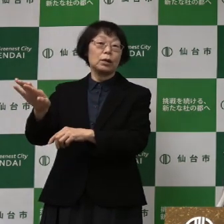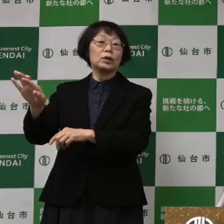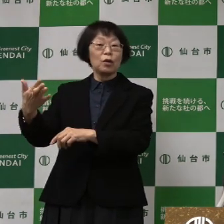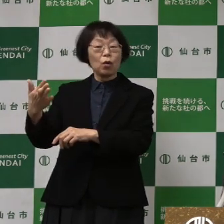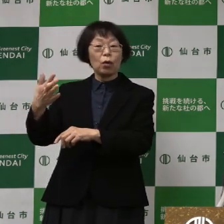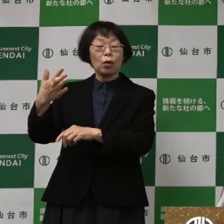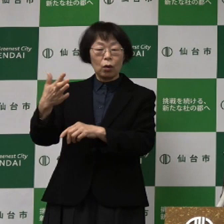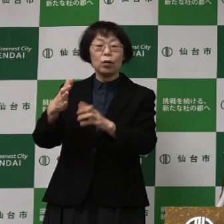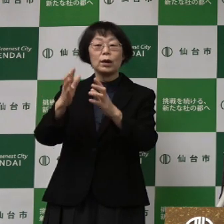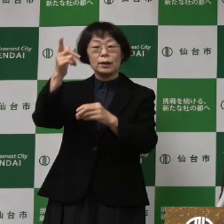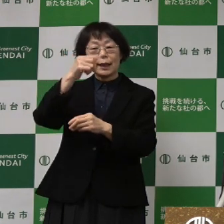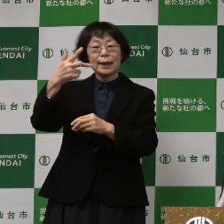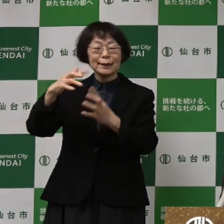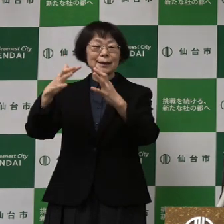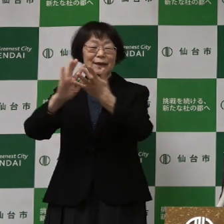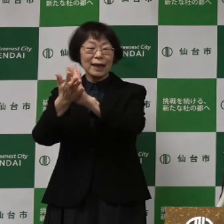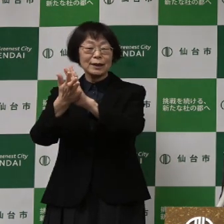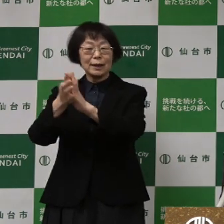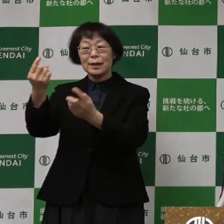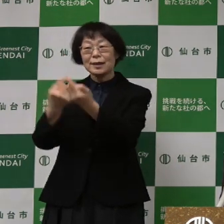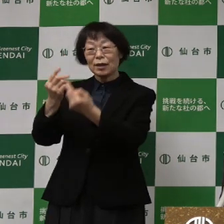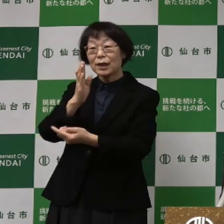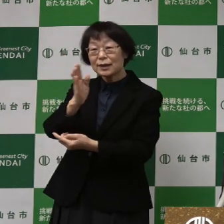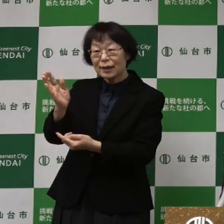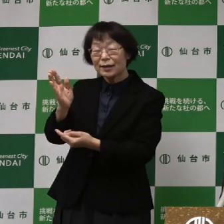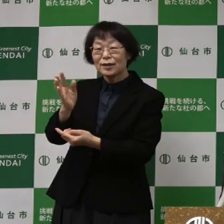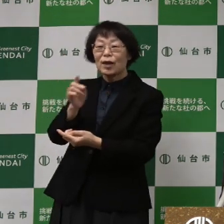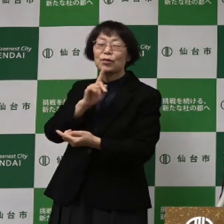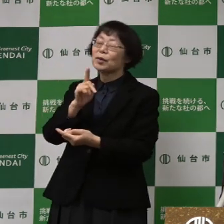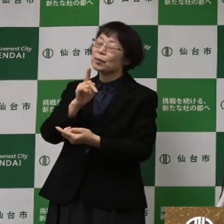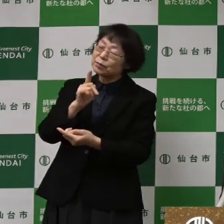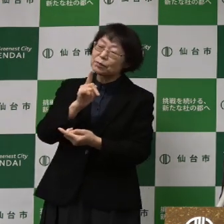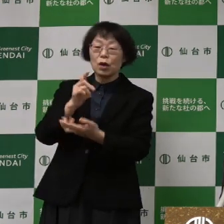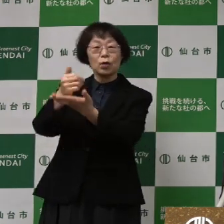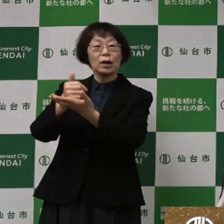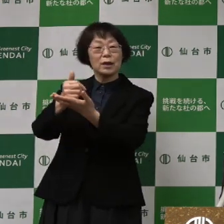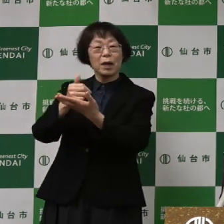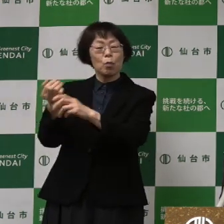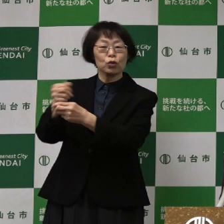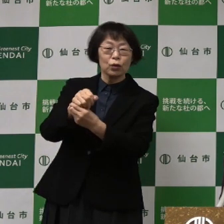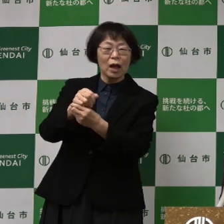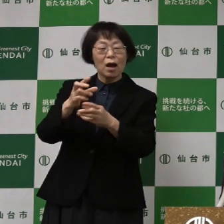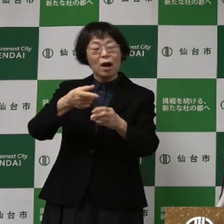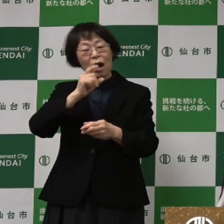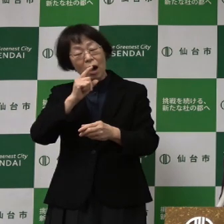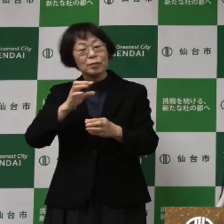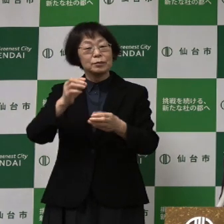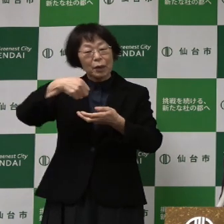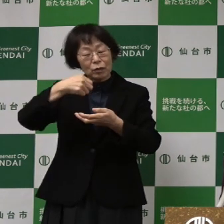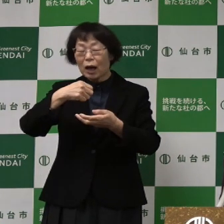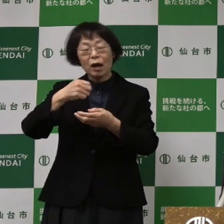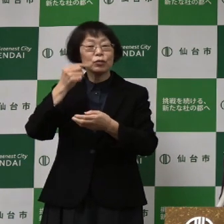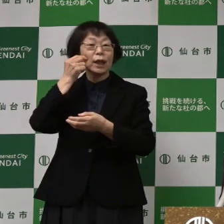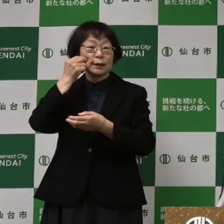てくださいと言ってもなかなかこう名前のようにお客さんが戻ってくるという状況にない。それで、支